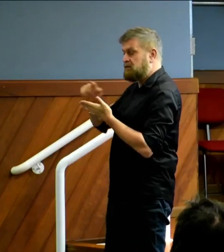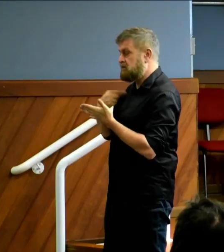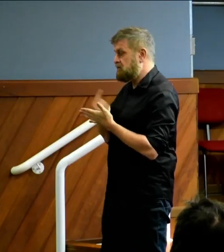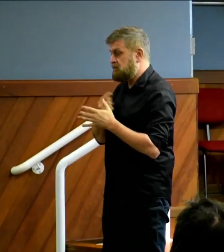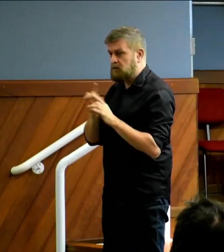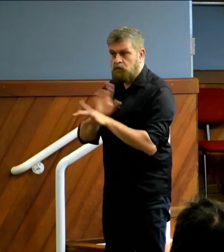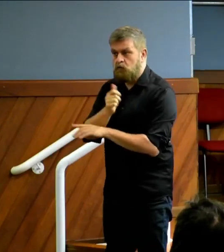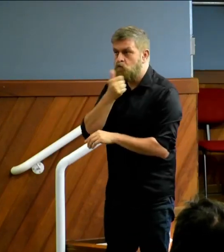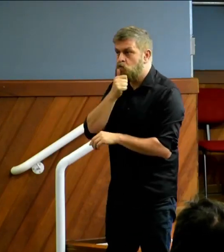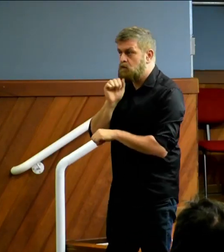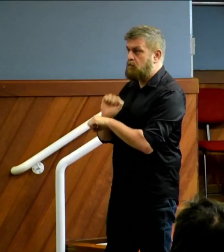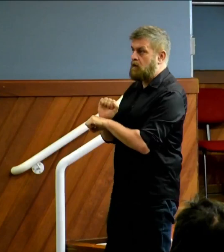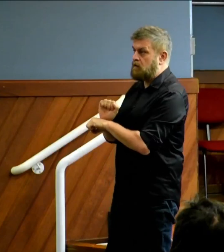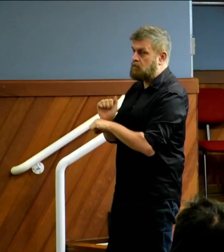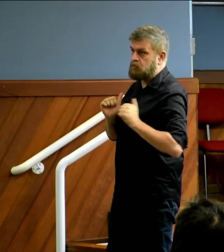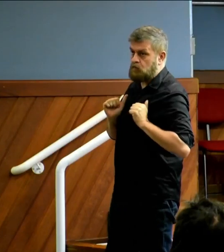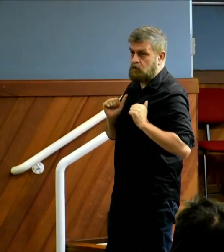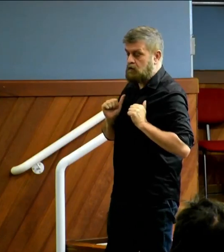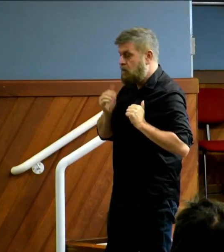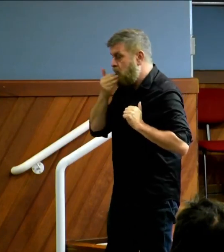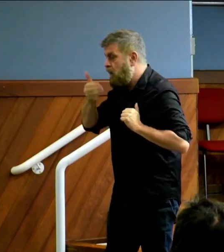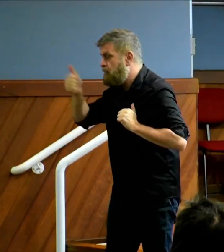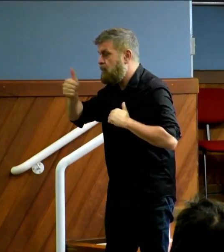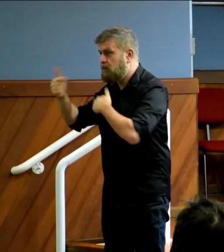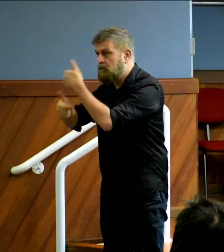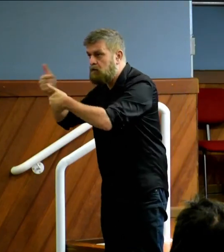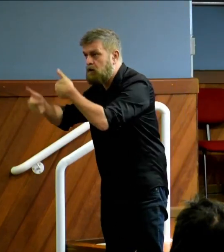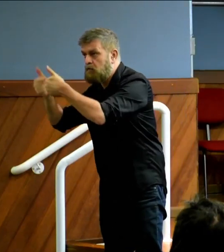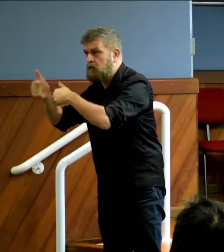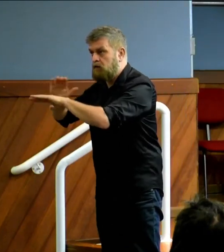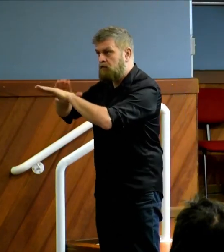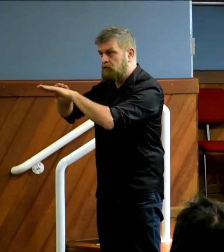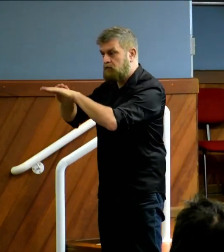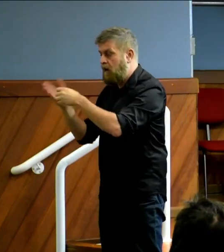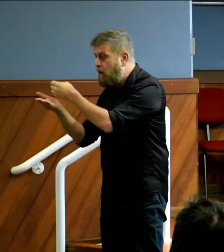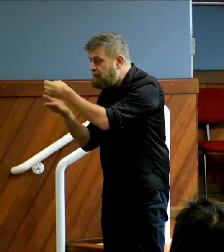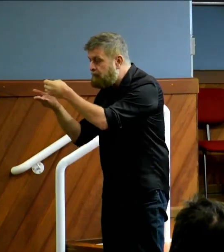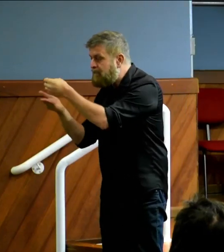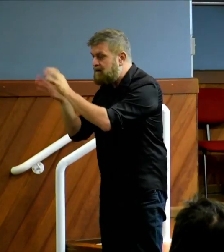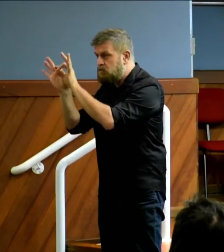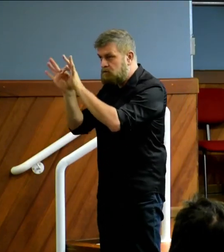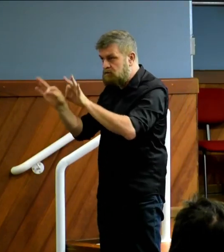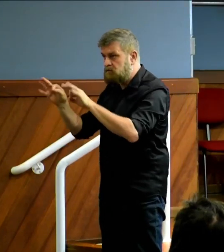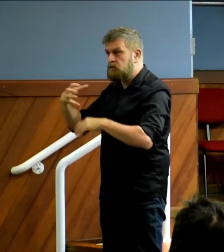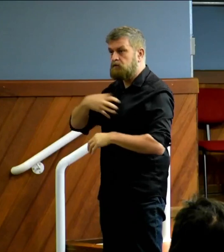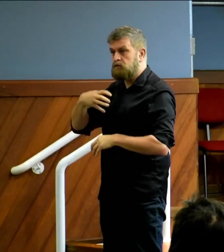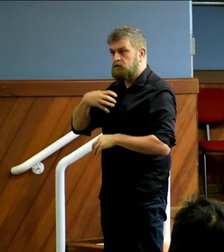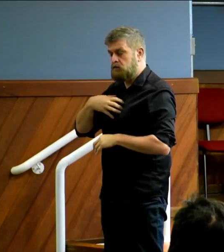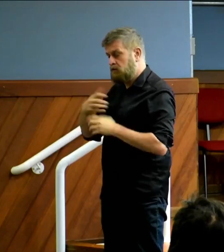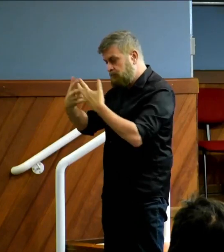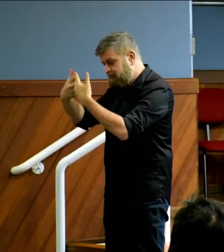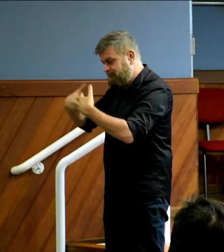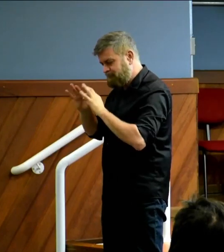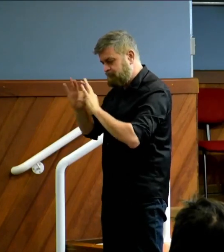não está preparado, não faz. É melhor a gente fazer o trabalho, como dizem, né, o beabá, simples, de alguma forma, mas bem